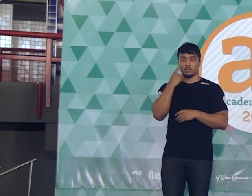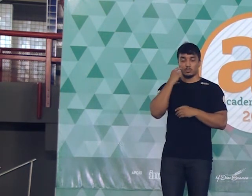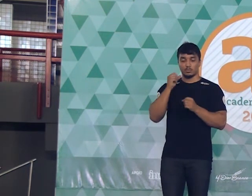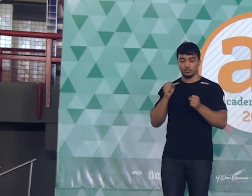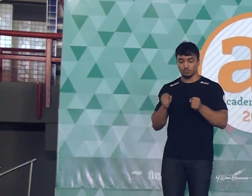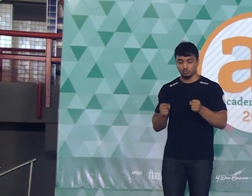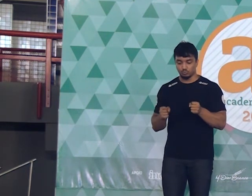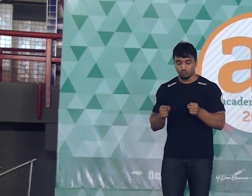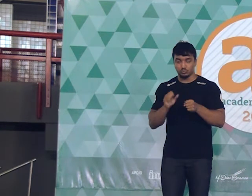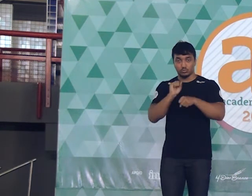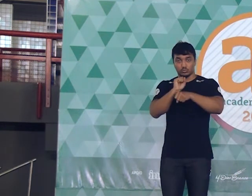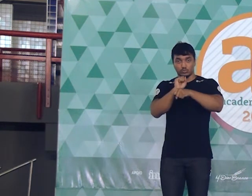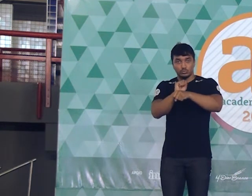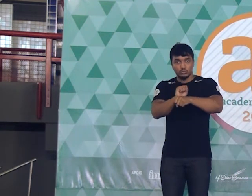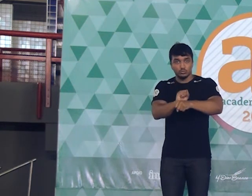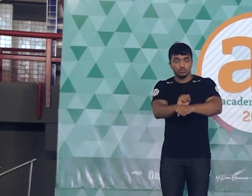freando.